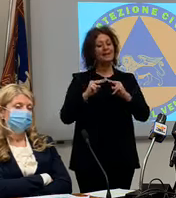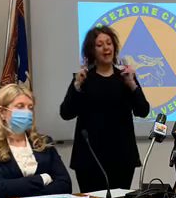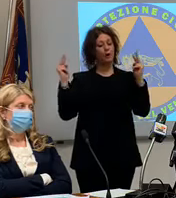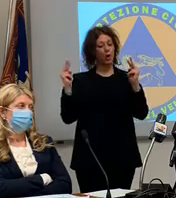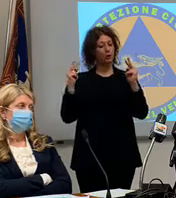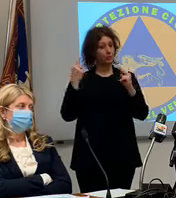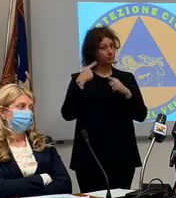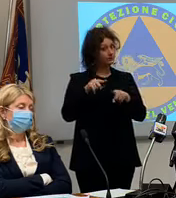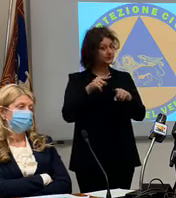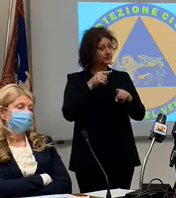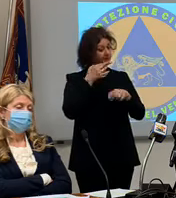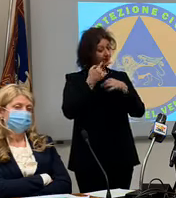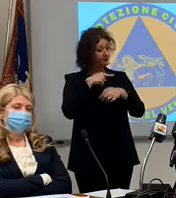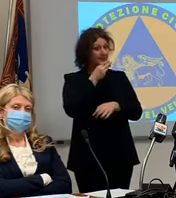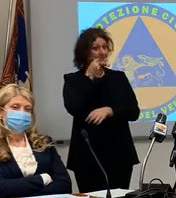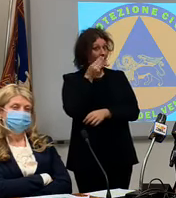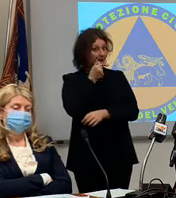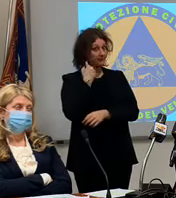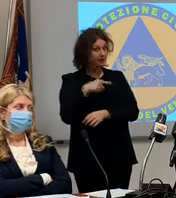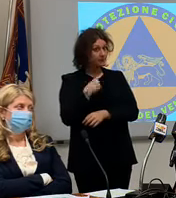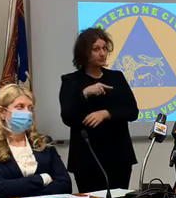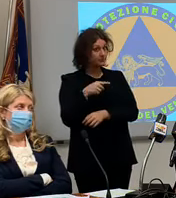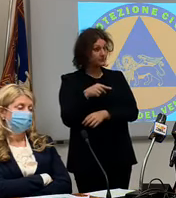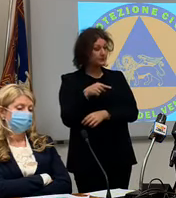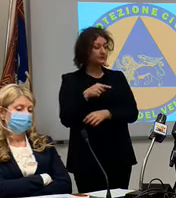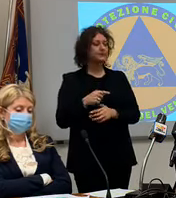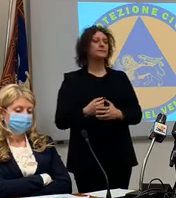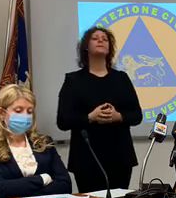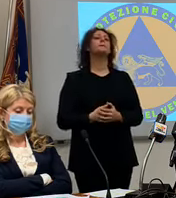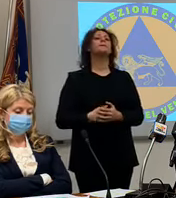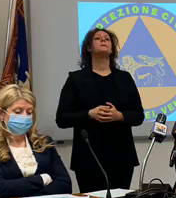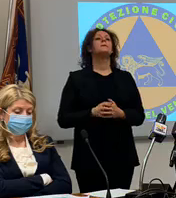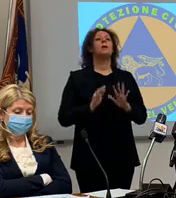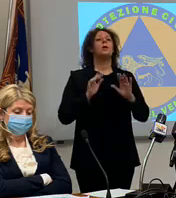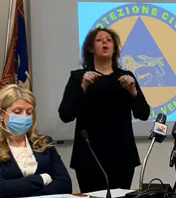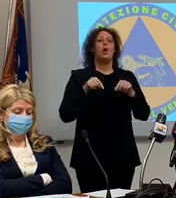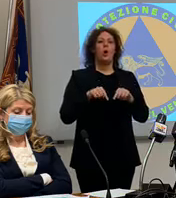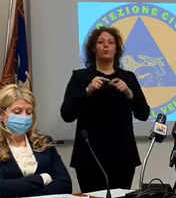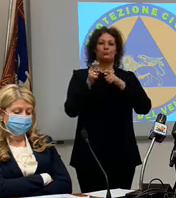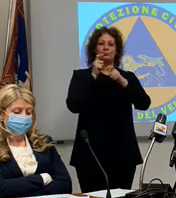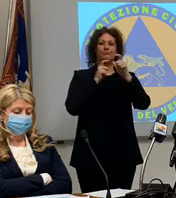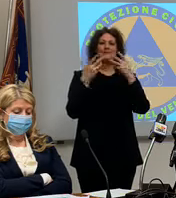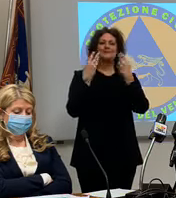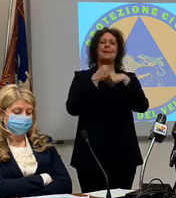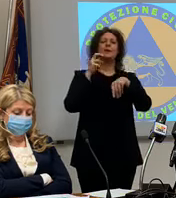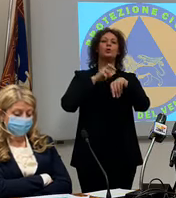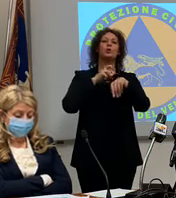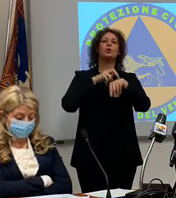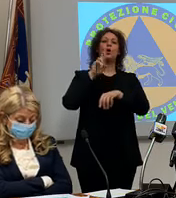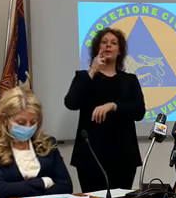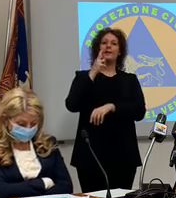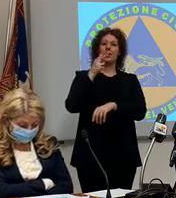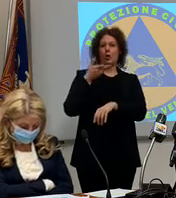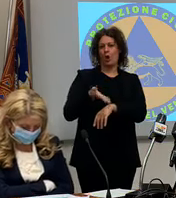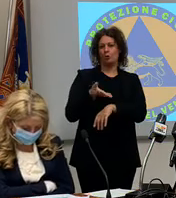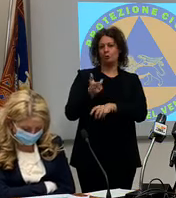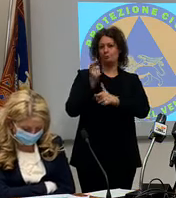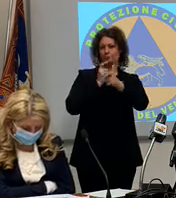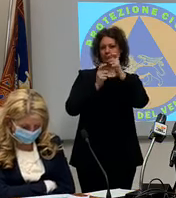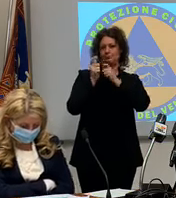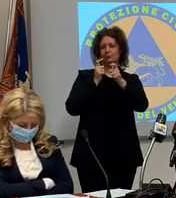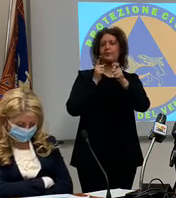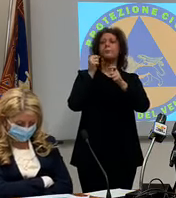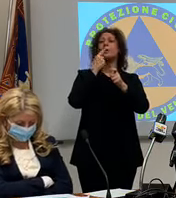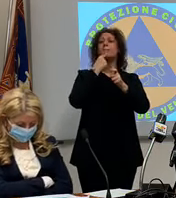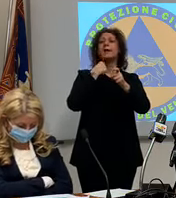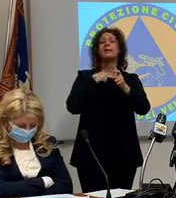salivare No mi riferivo al salivare Ma guardate ho parlato oggi col dottor Rigoli e crtina mi ha detto che